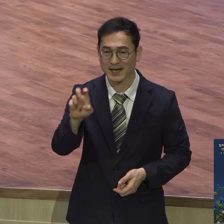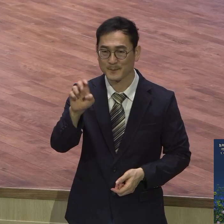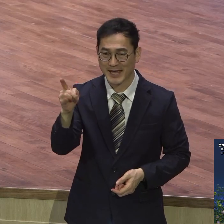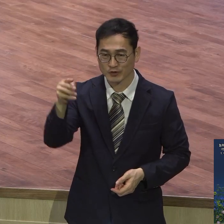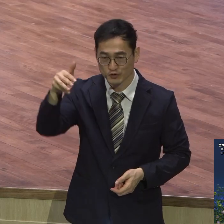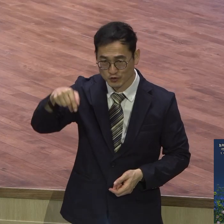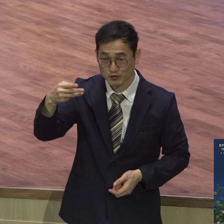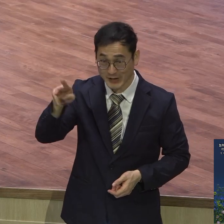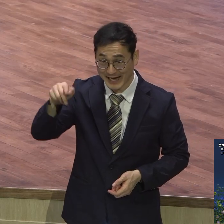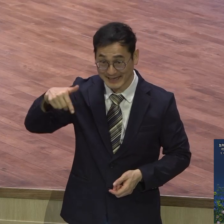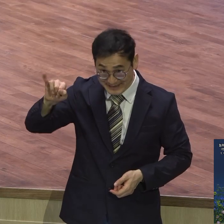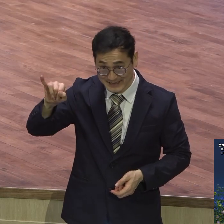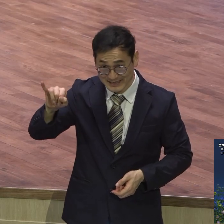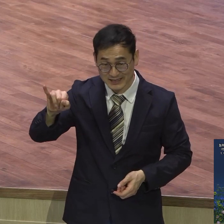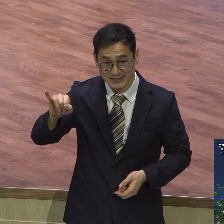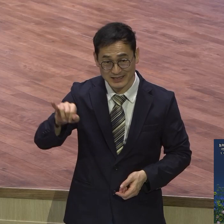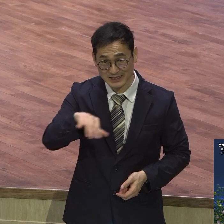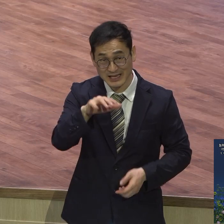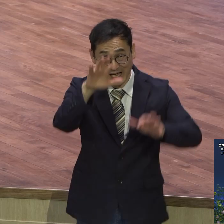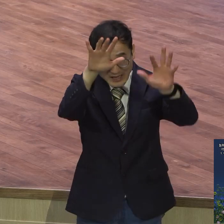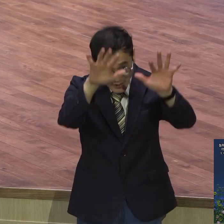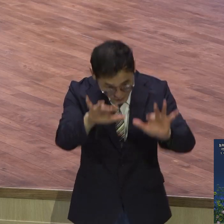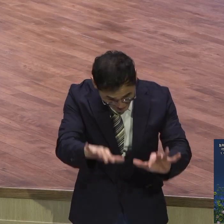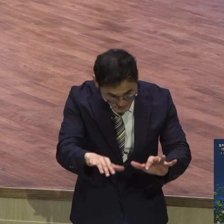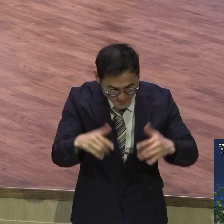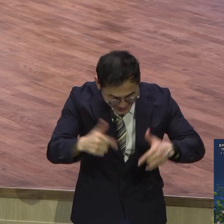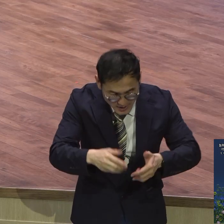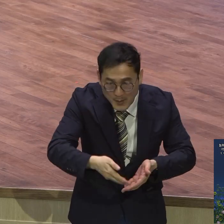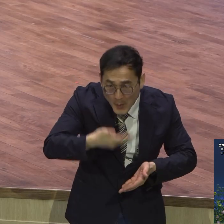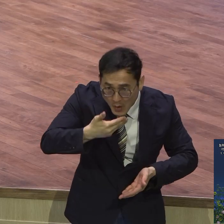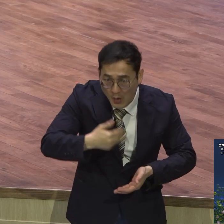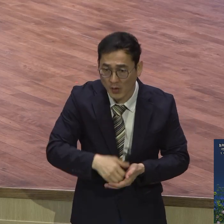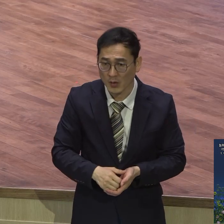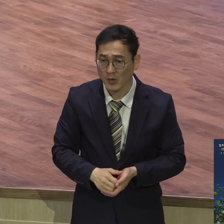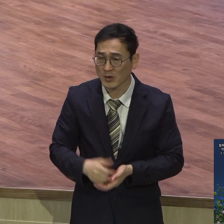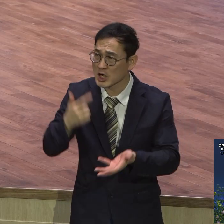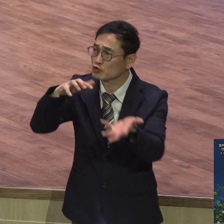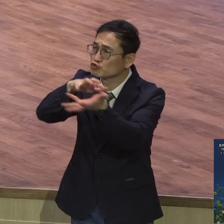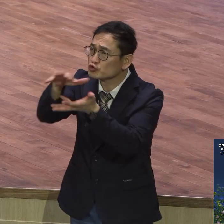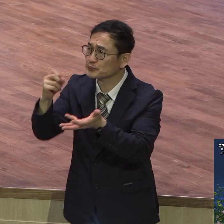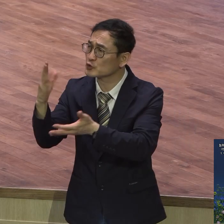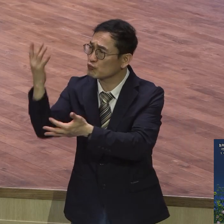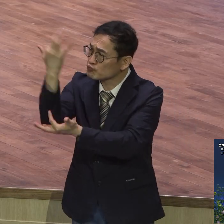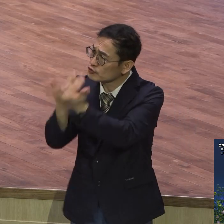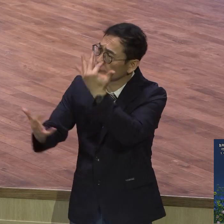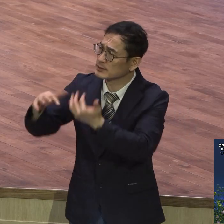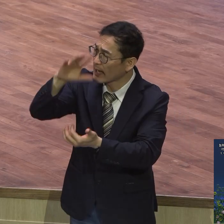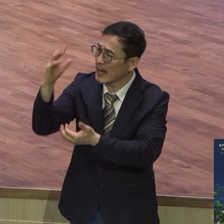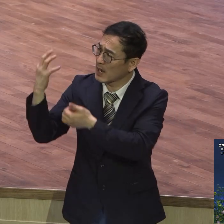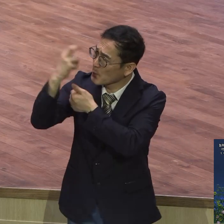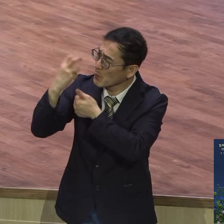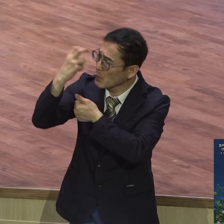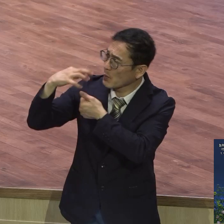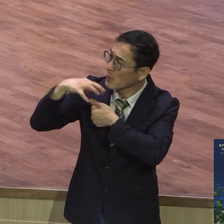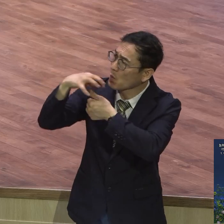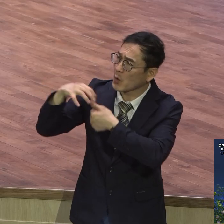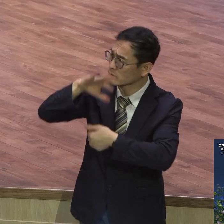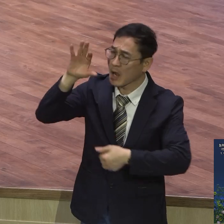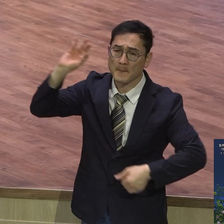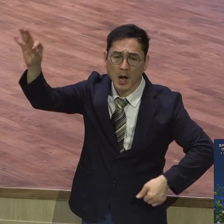불기동 불기동 기적을 체험했는데도 문제만 딱 나오면 믿음 하나도 없어요. 하나님 의식 안해요?